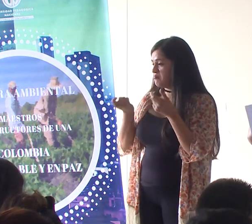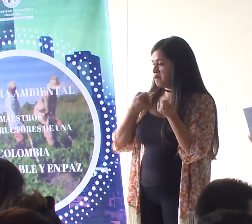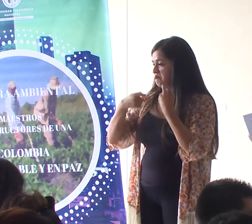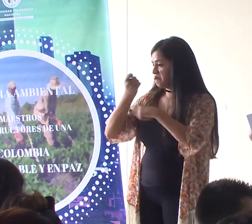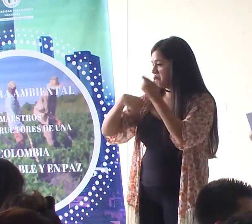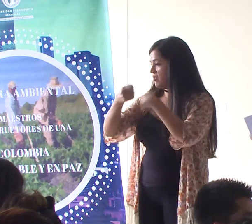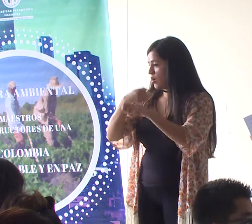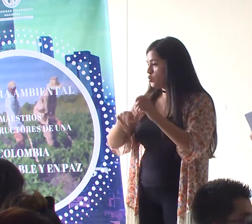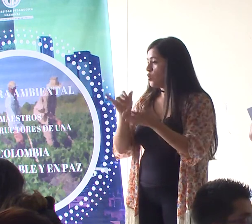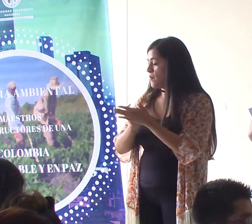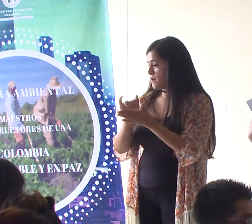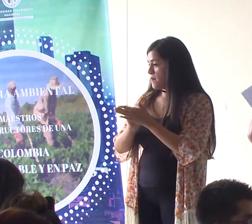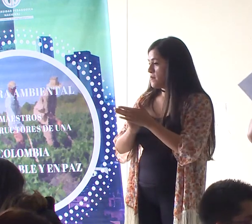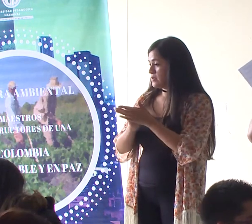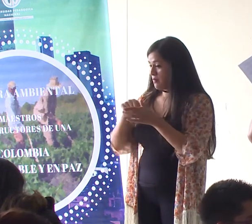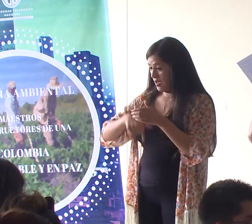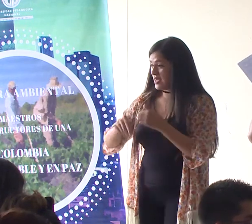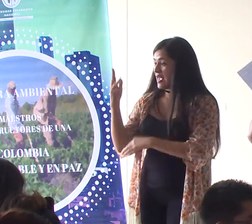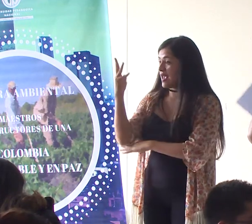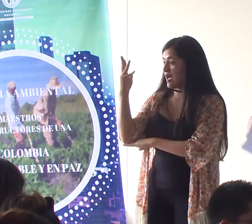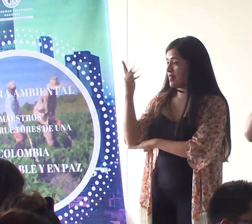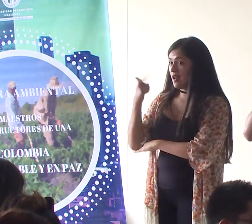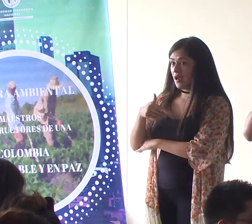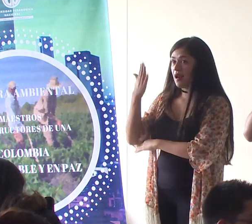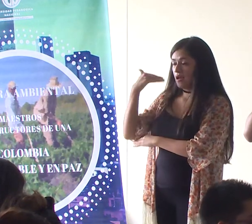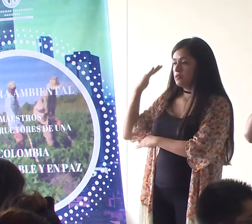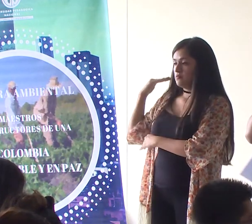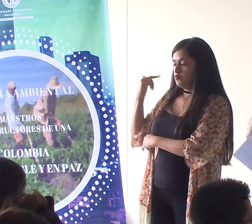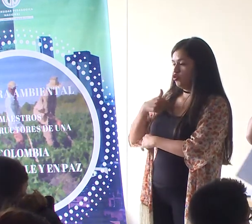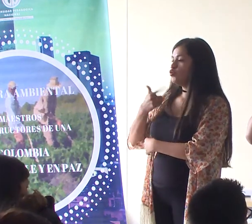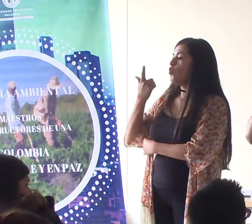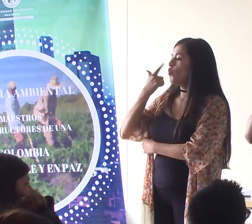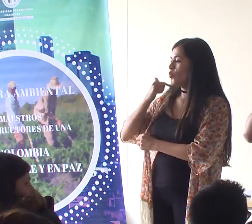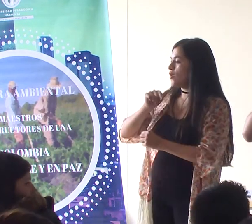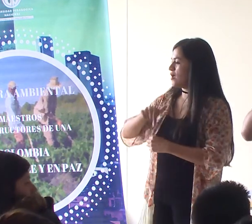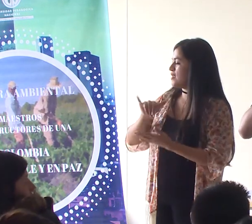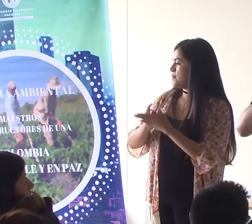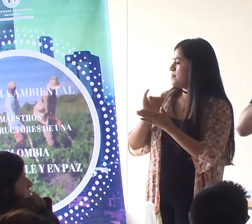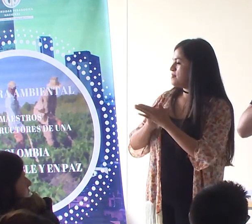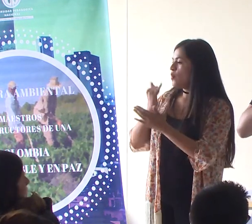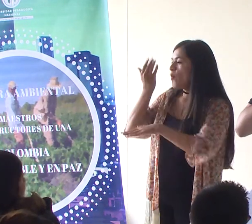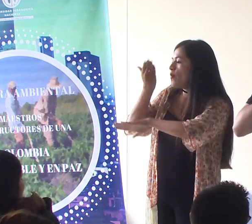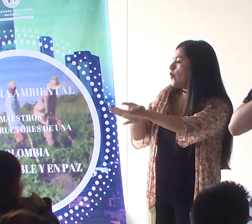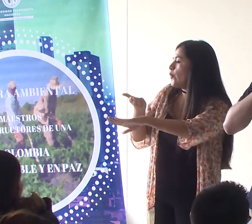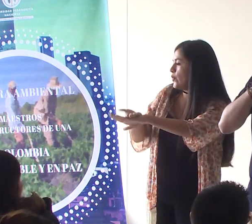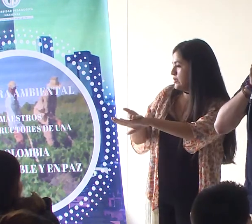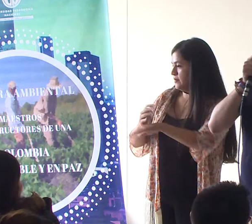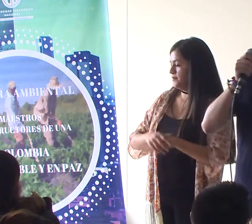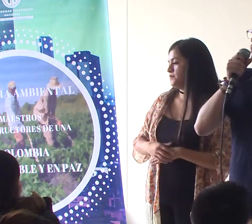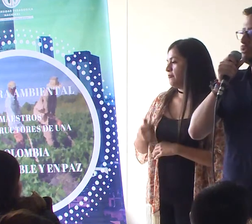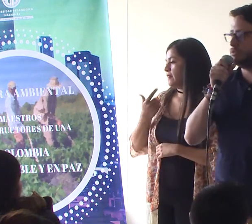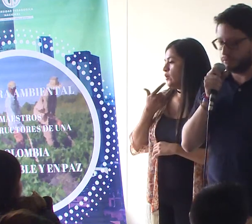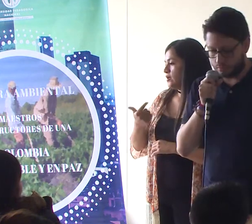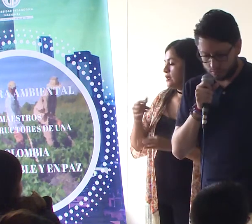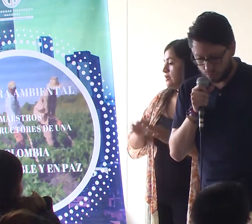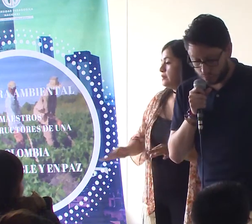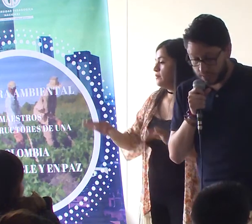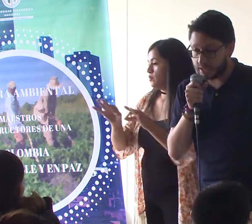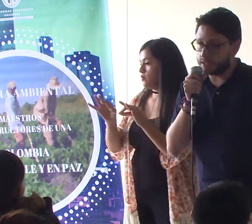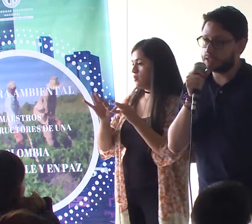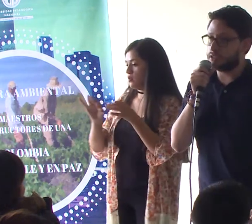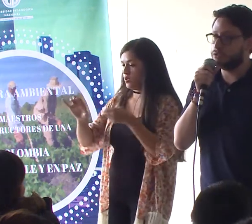en esta misma cátedra propuse una idea una idea que se privilegia en el urbanismo en la gestión